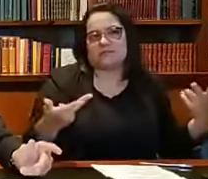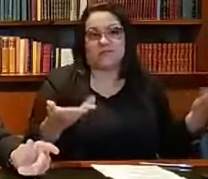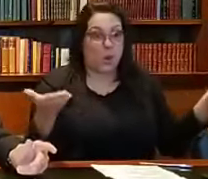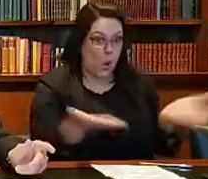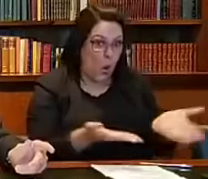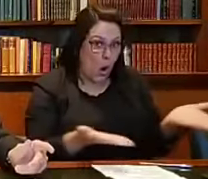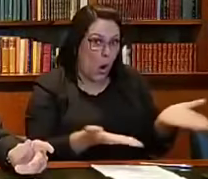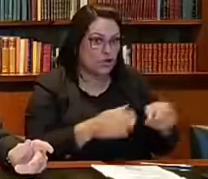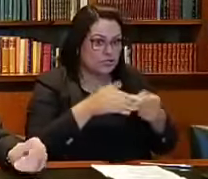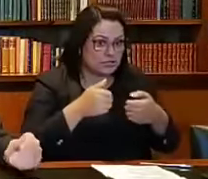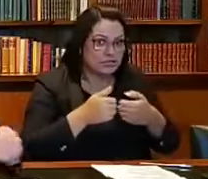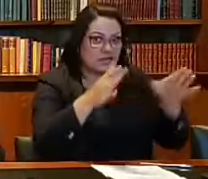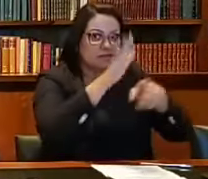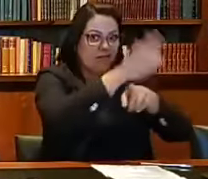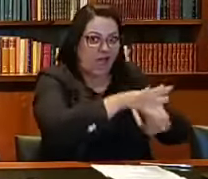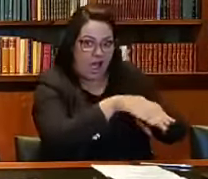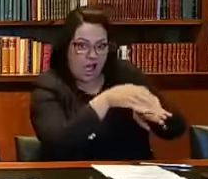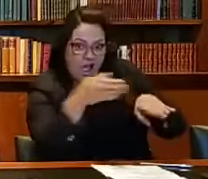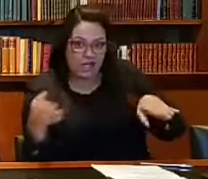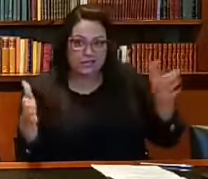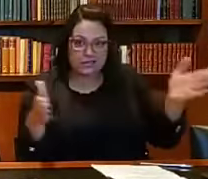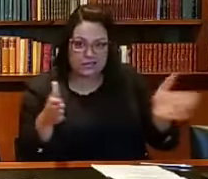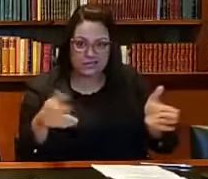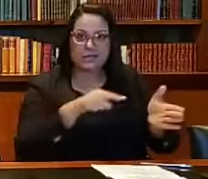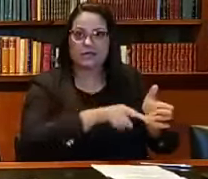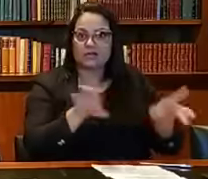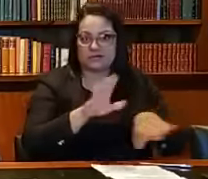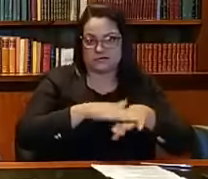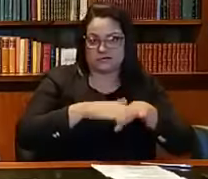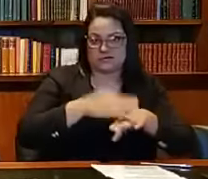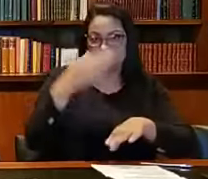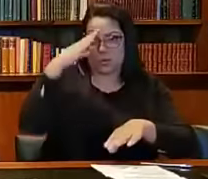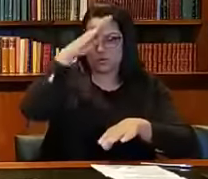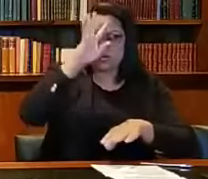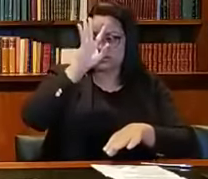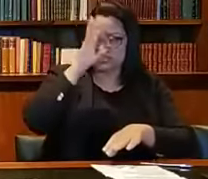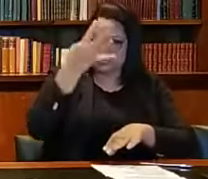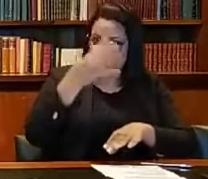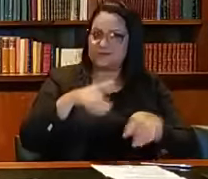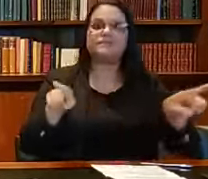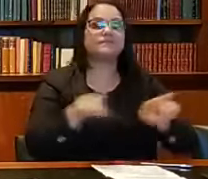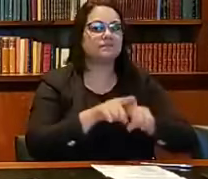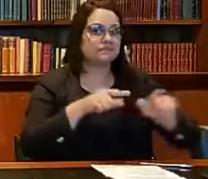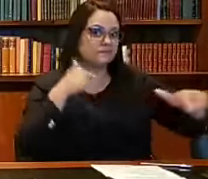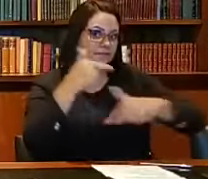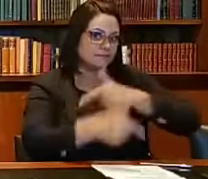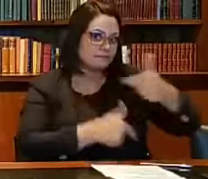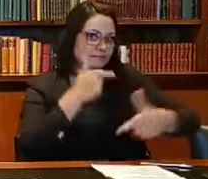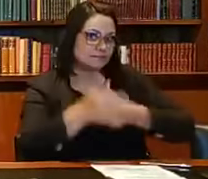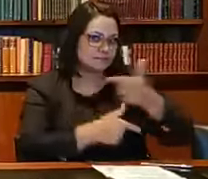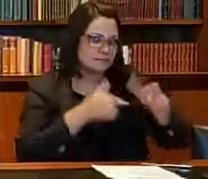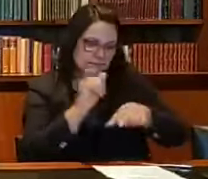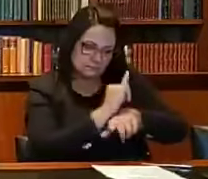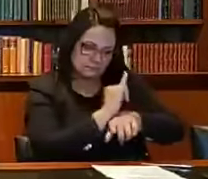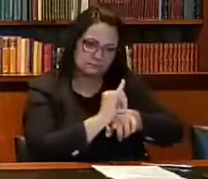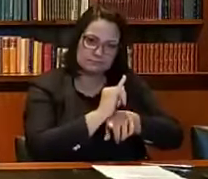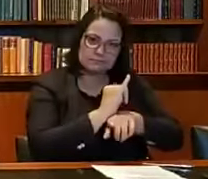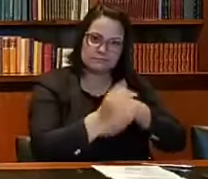hoje, presidente, é que por decisão também do senhor e graças ao trabalho de aperfeiçoamento